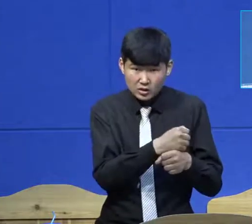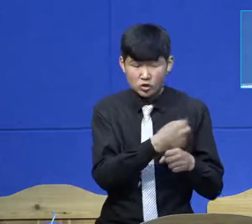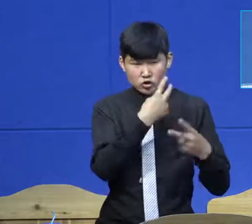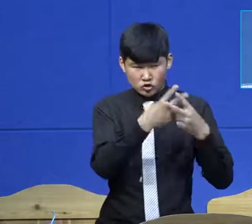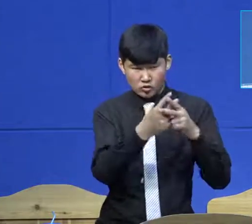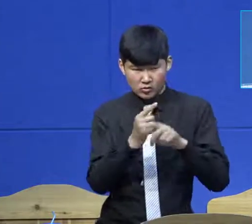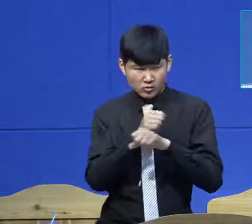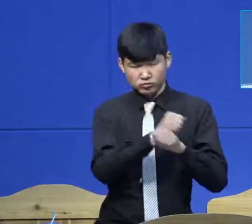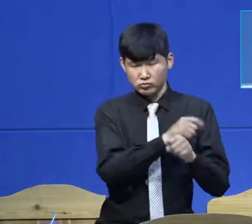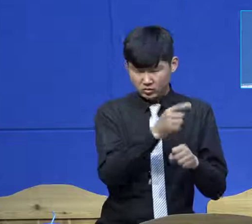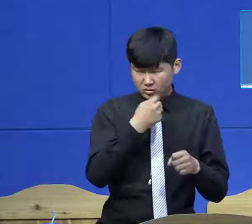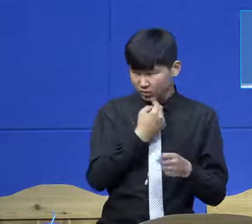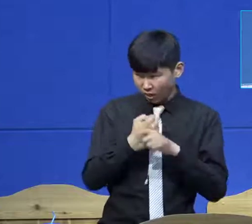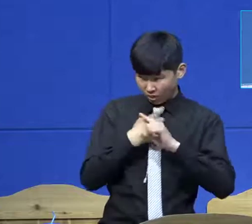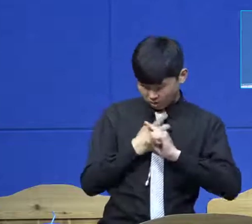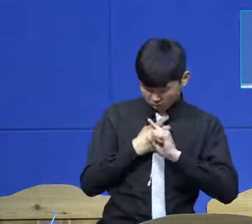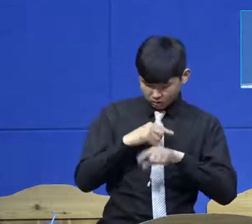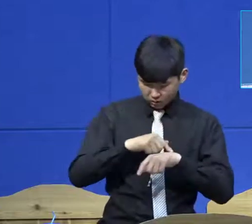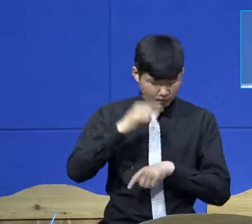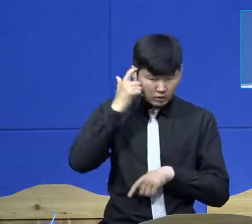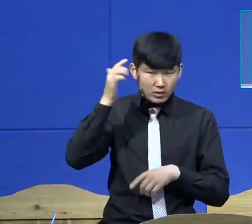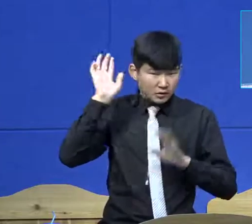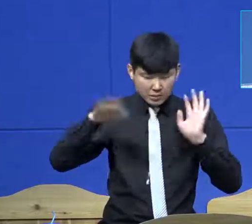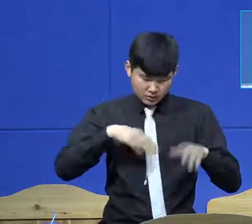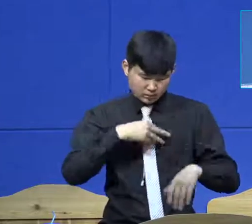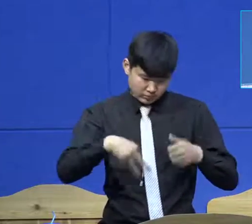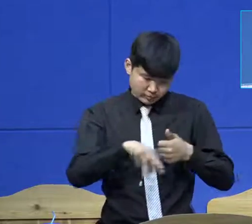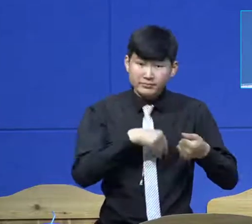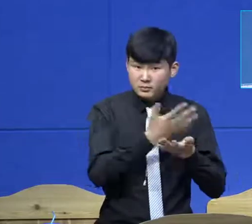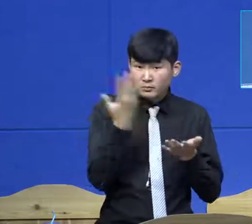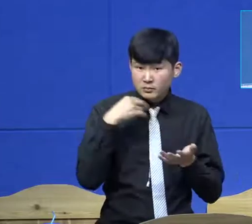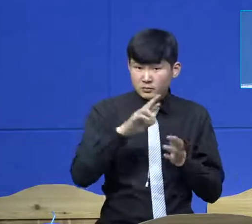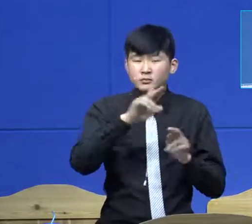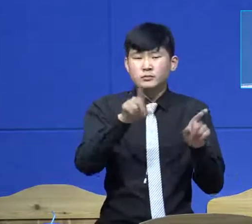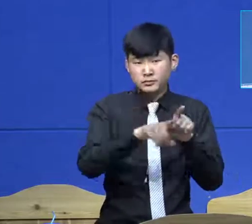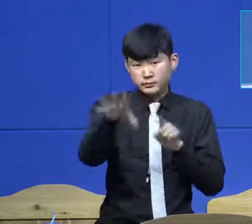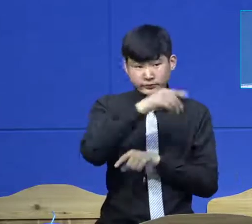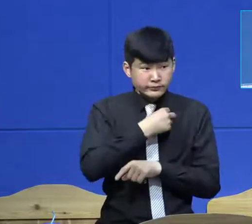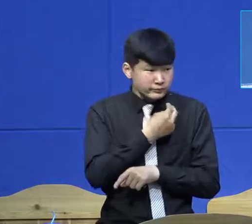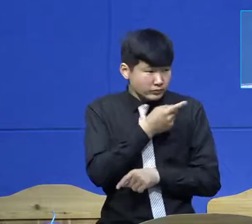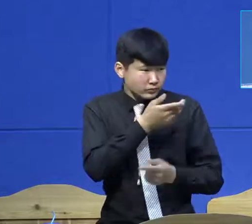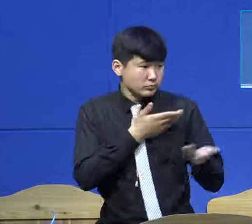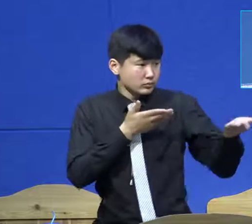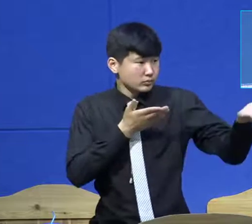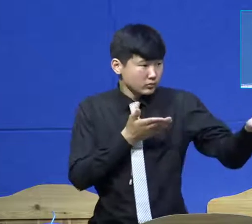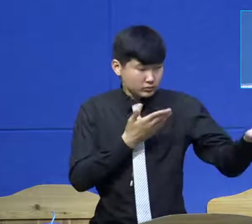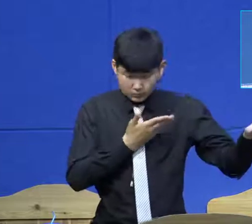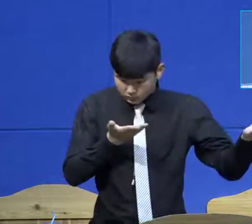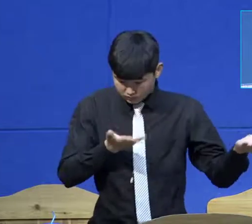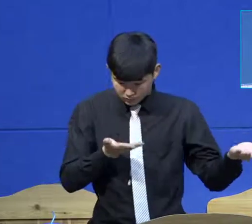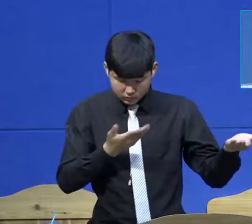тэр дарлалын үед ч гэсэн хичээнгүй сайн мэдээ тараасан биз дээ. Бид нар тэрнтэй харьцуулбал үнэхээр чөлөөтэй байцгааж